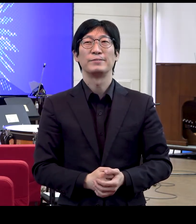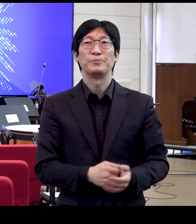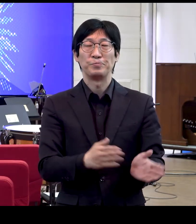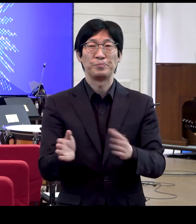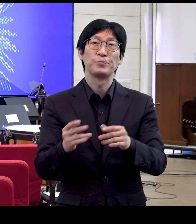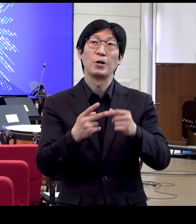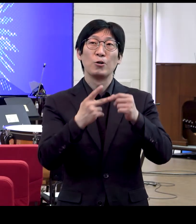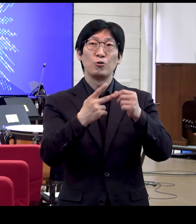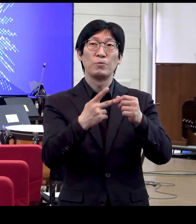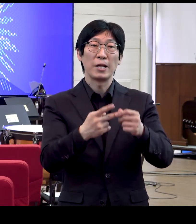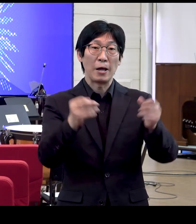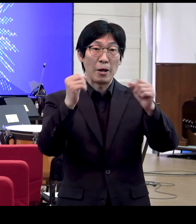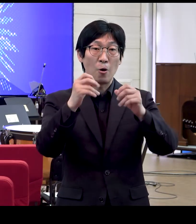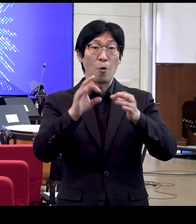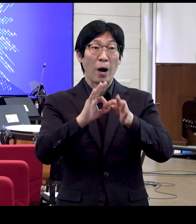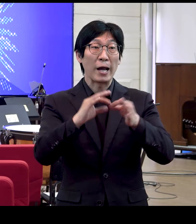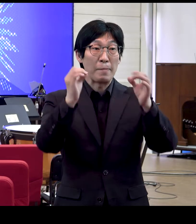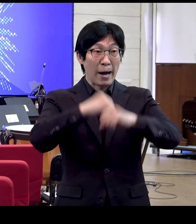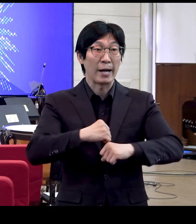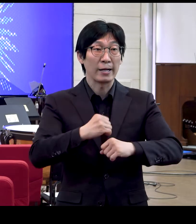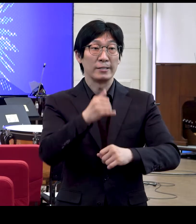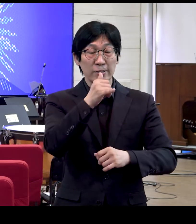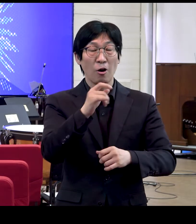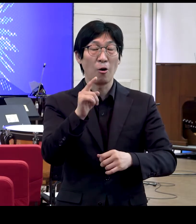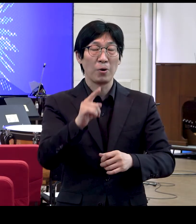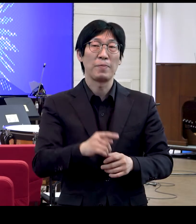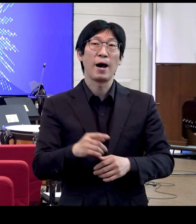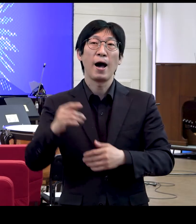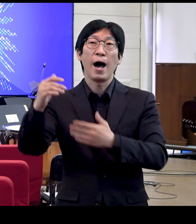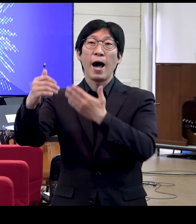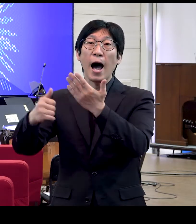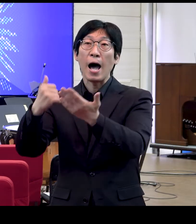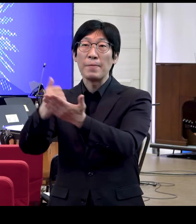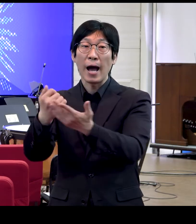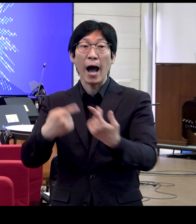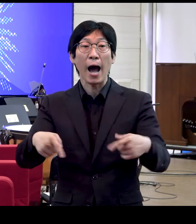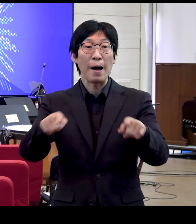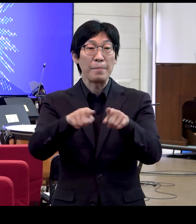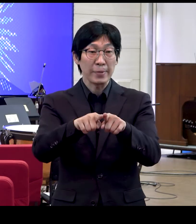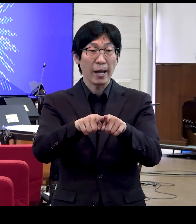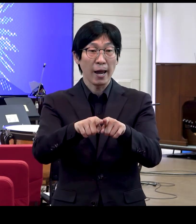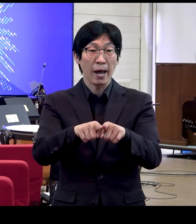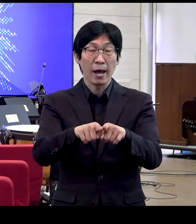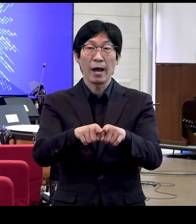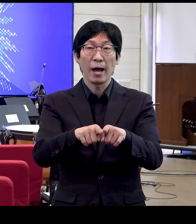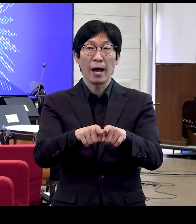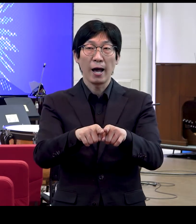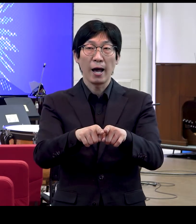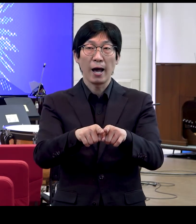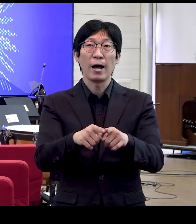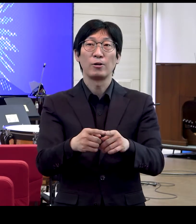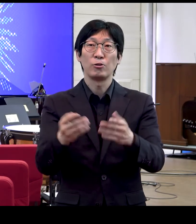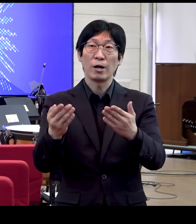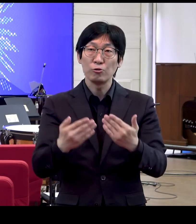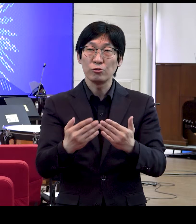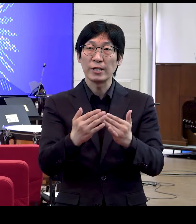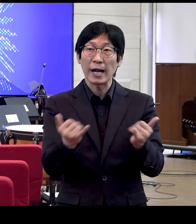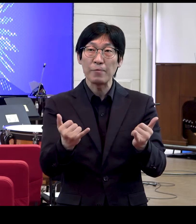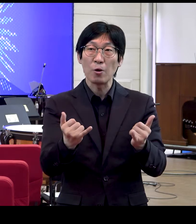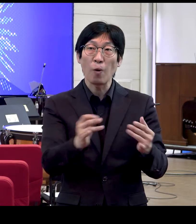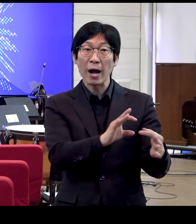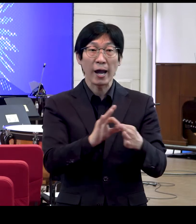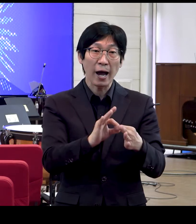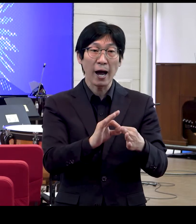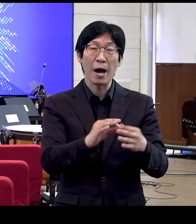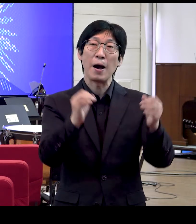자, 그리고 두 번째, 또 하나를 망가뜨리는데 바로 하나님이 함께하라고 주신 사람들과의 관계를 망가뜨립니다.